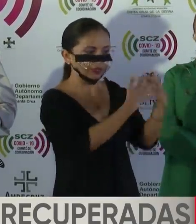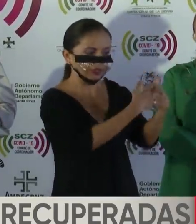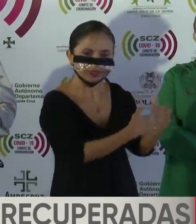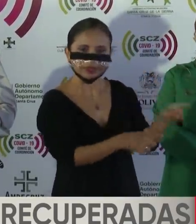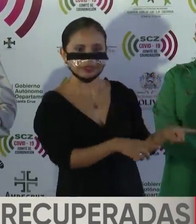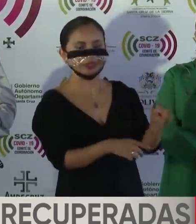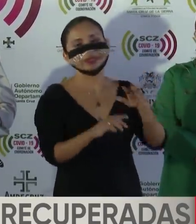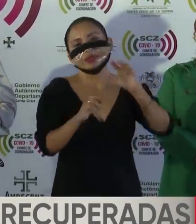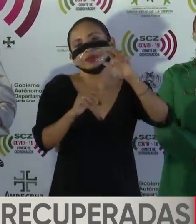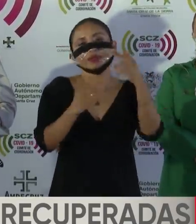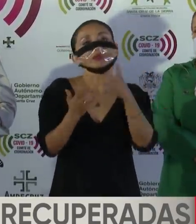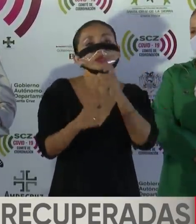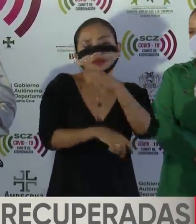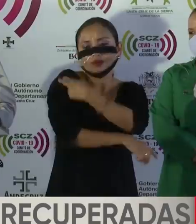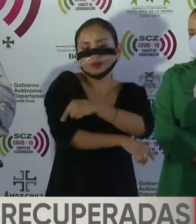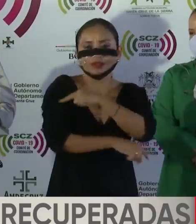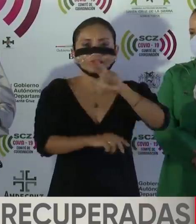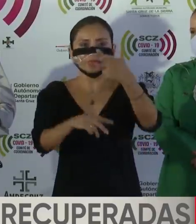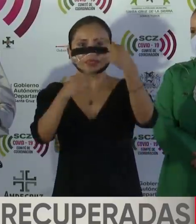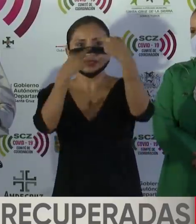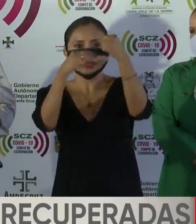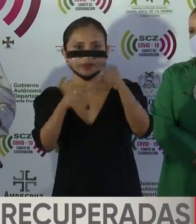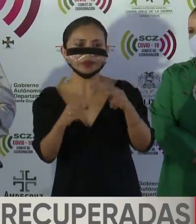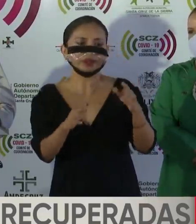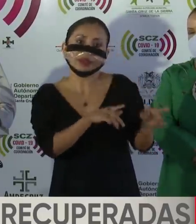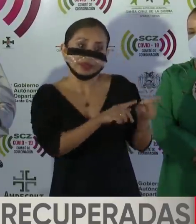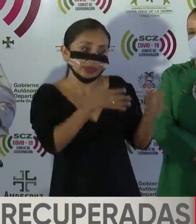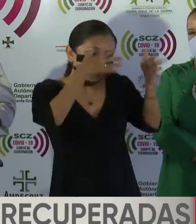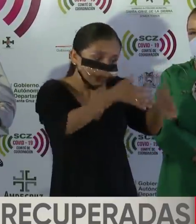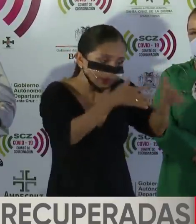de tercer nivel, que atiende otras patologías.